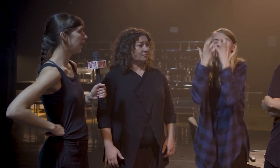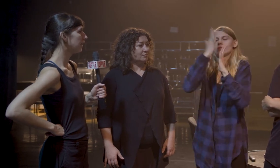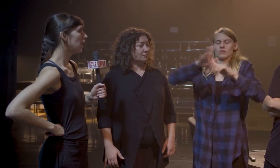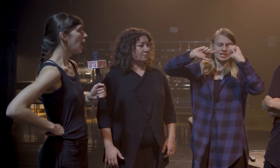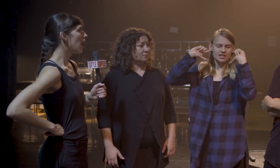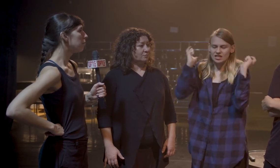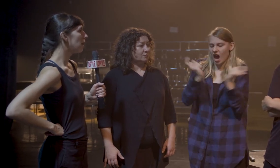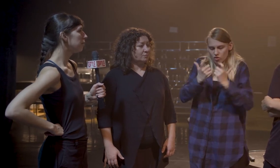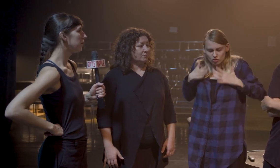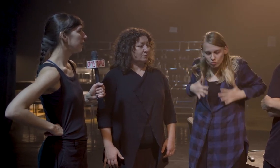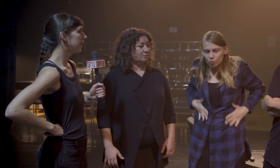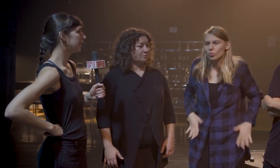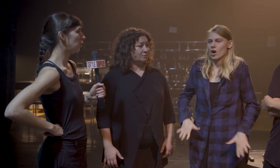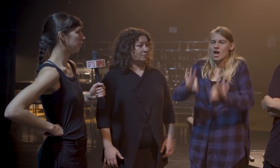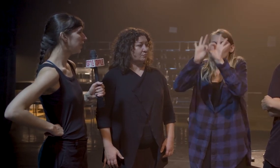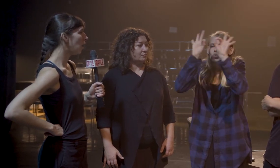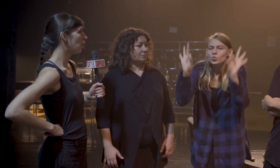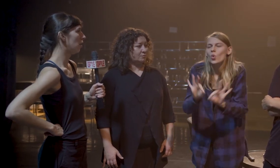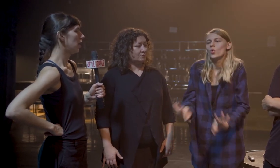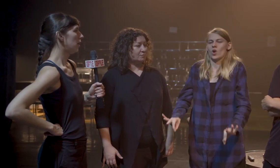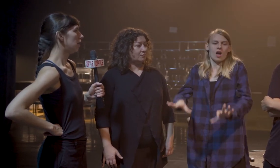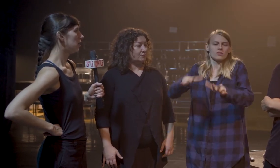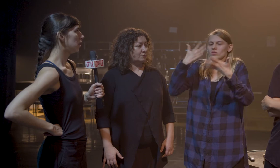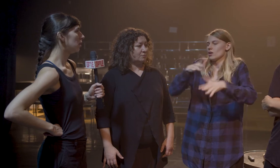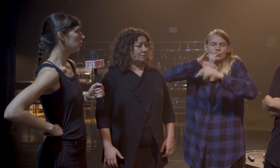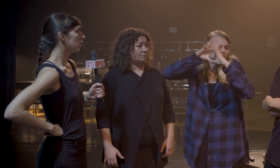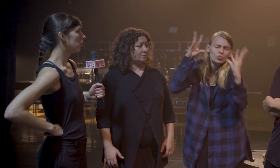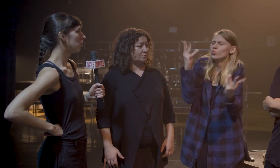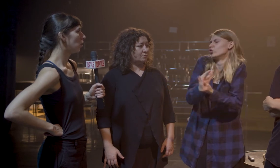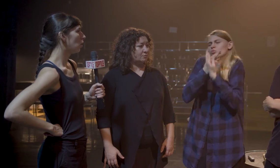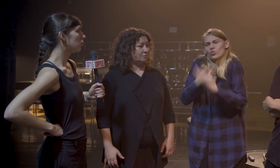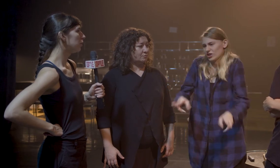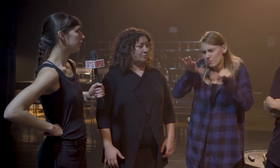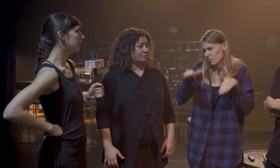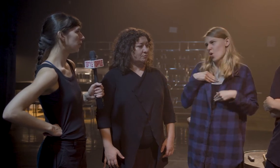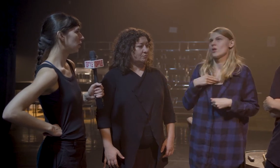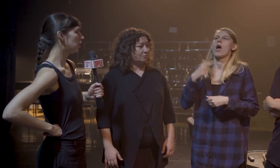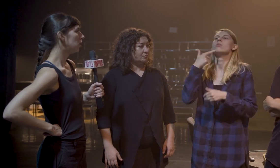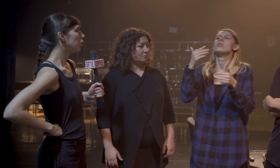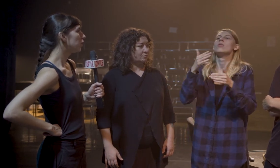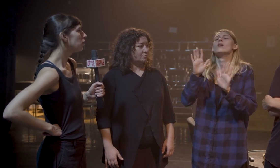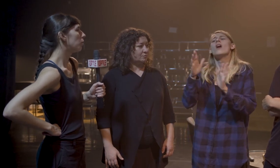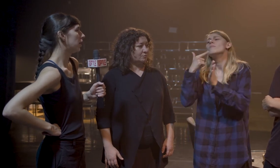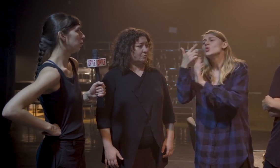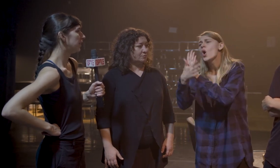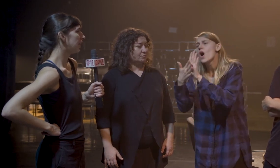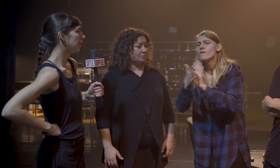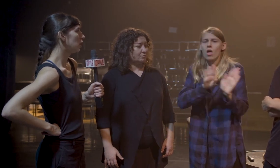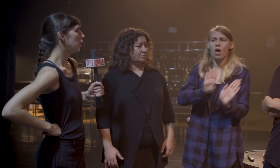Tak, ale mam mimikę całą, ciało, i ogólnie wszystko mogę robić, tak?